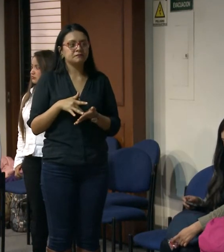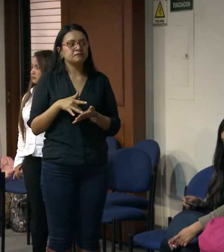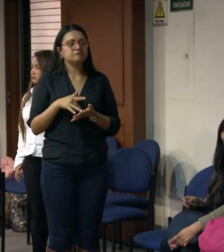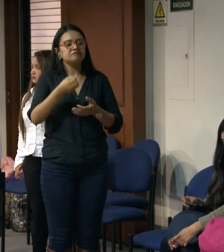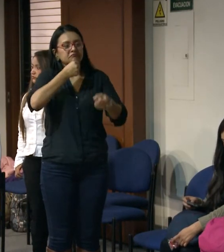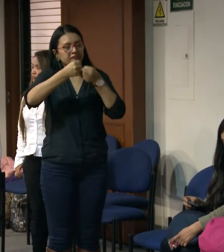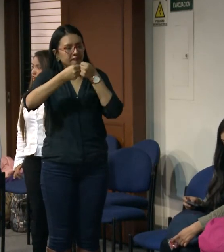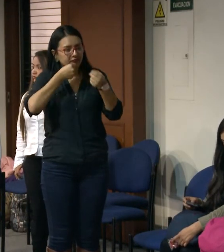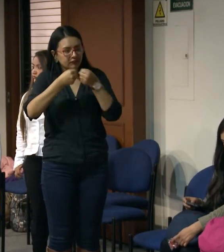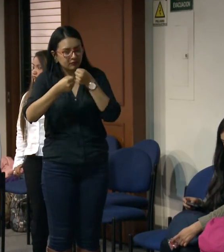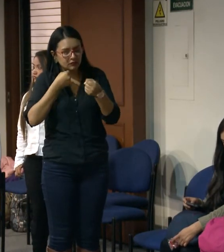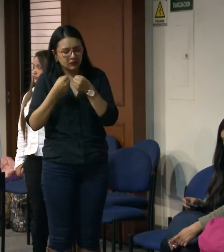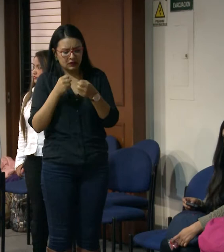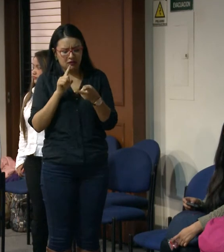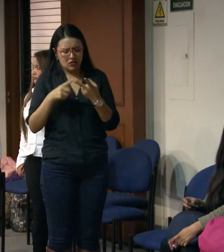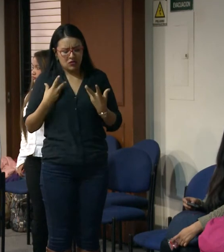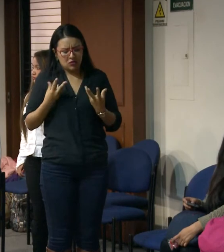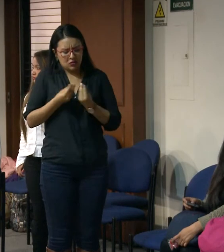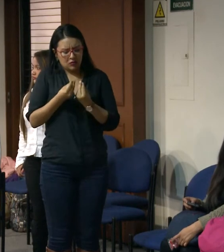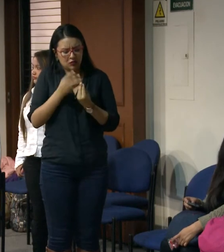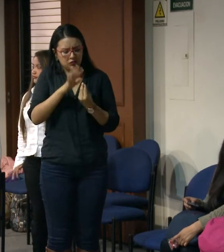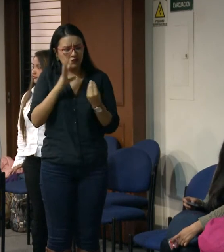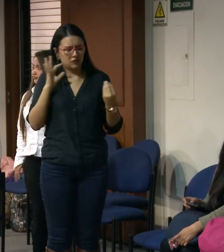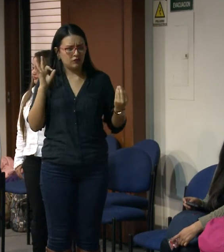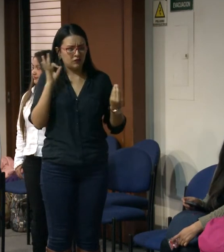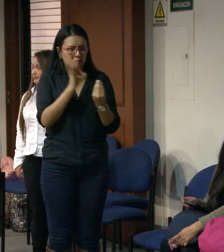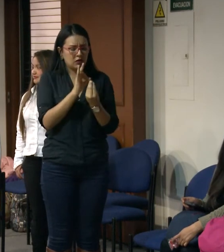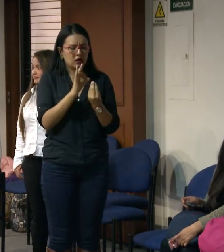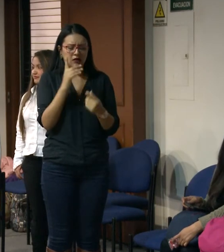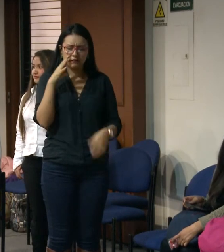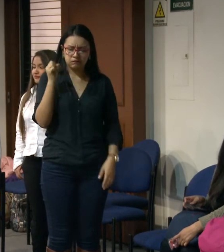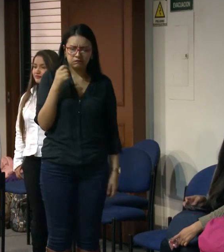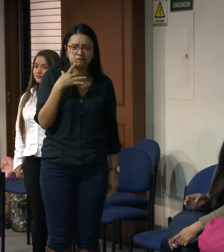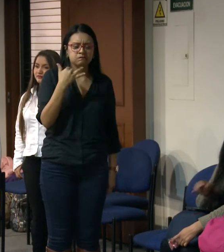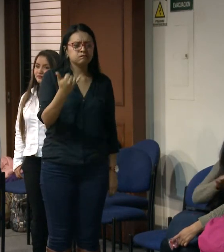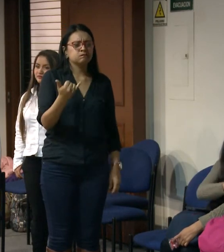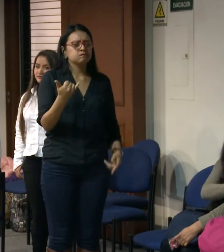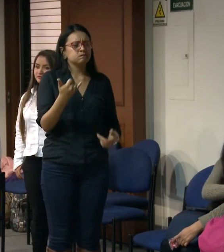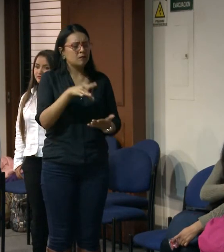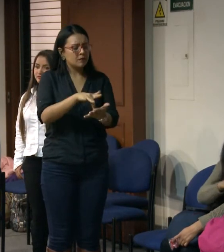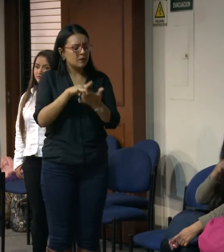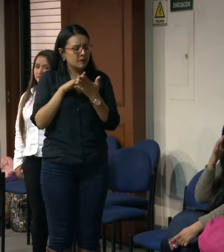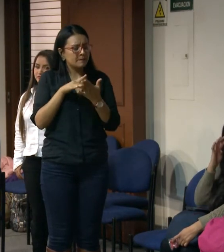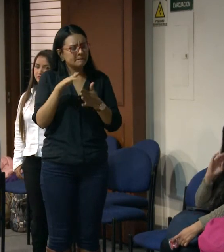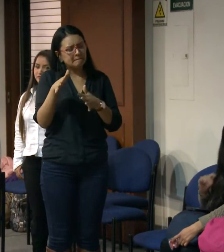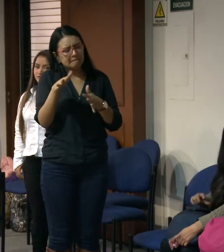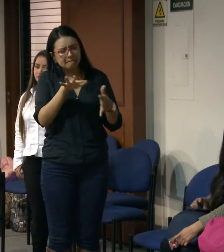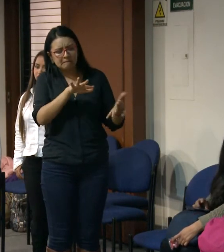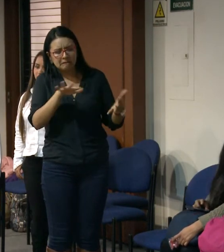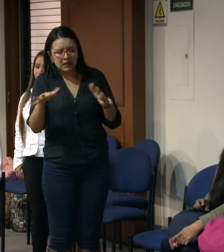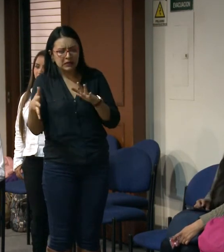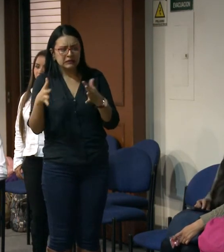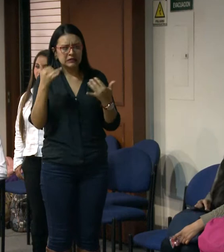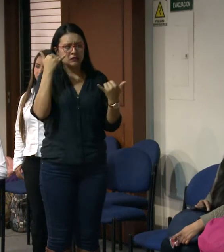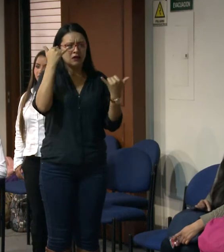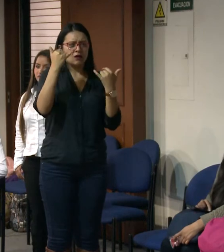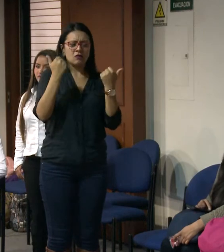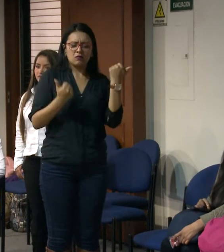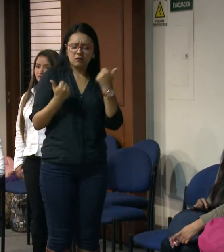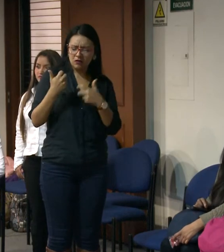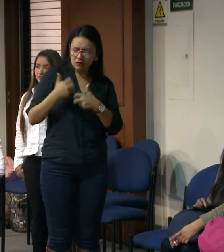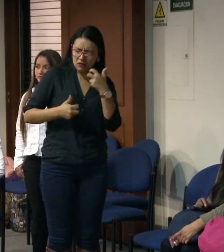las entrevistas y en el grupo focal, se pudo dar más o menos como la idea de cuál era